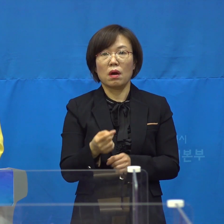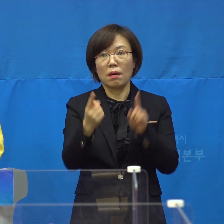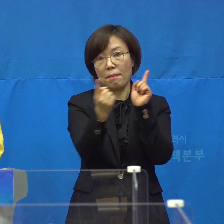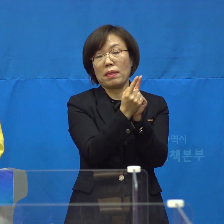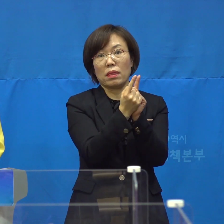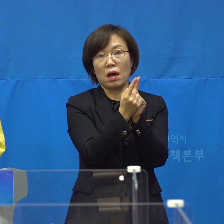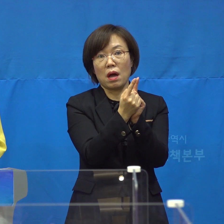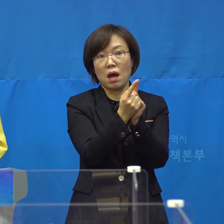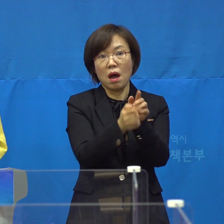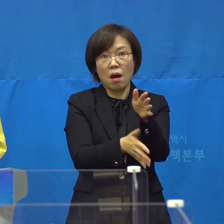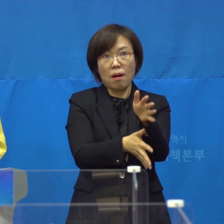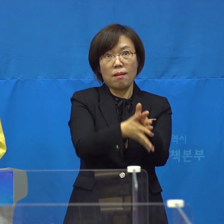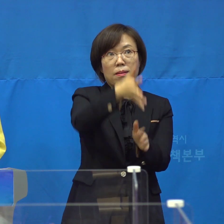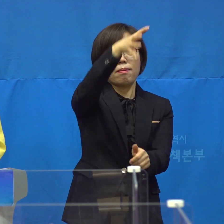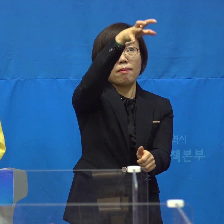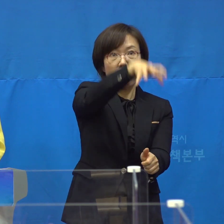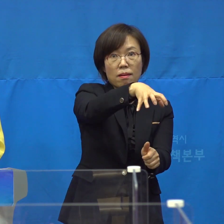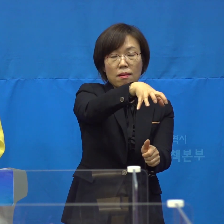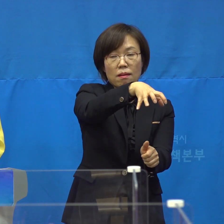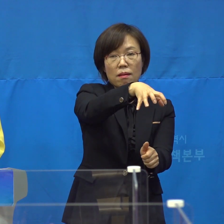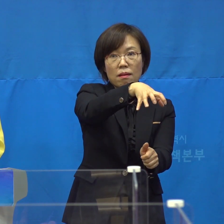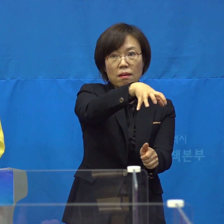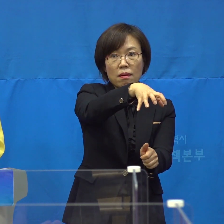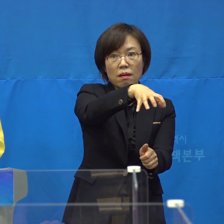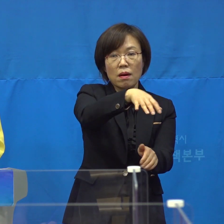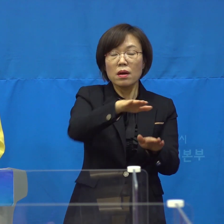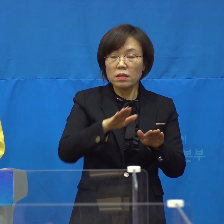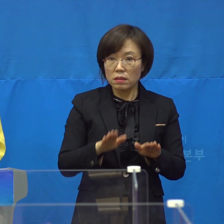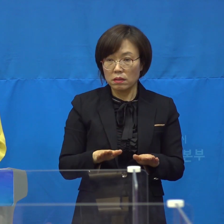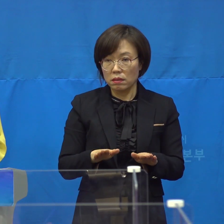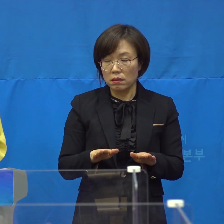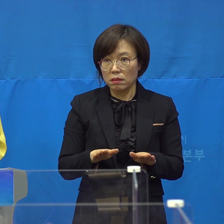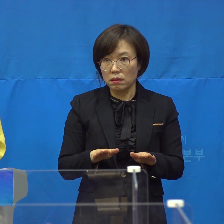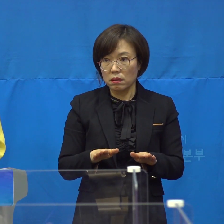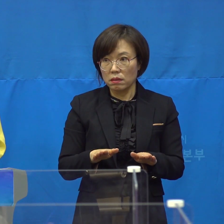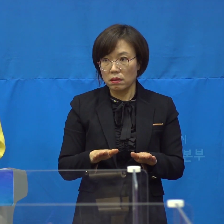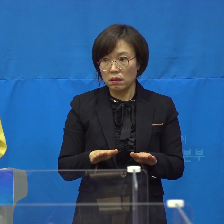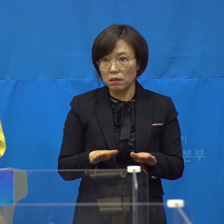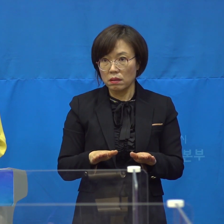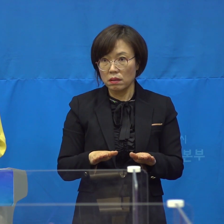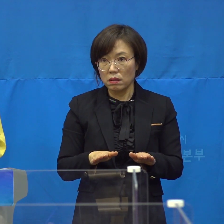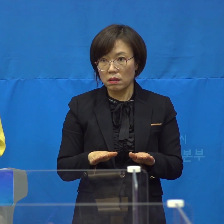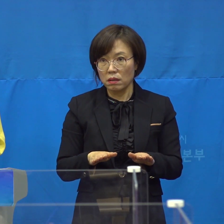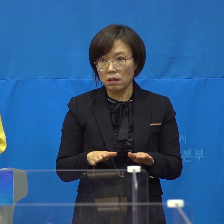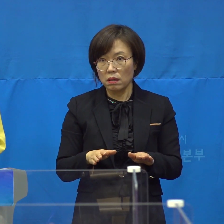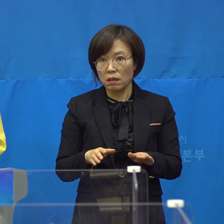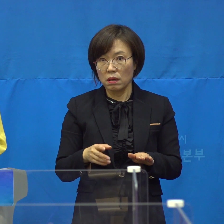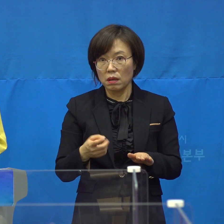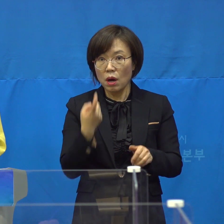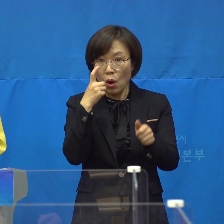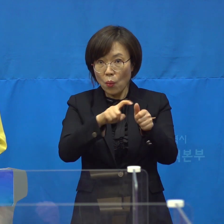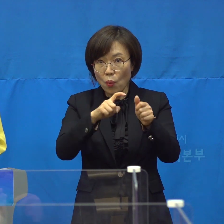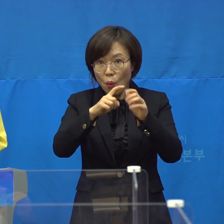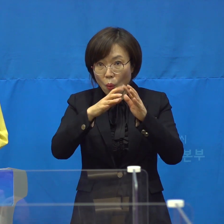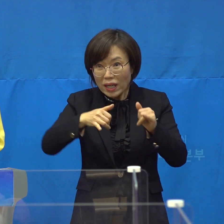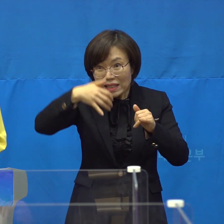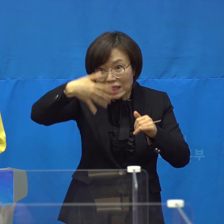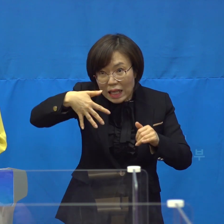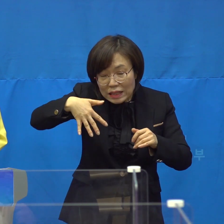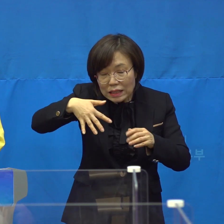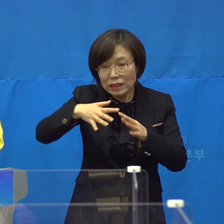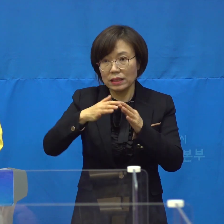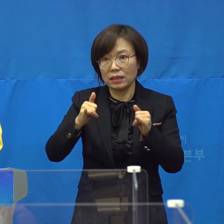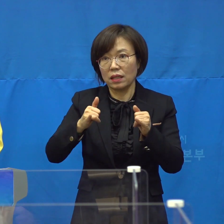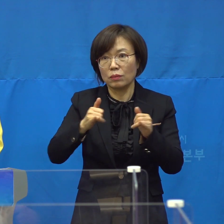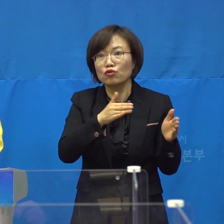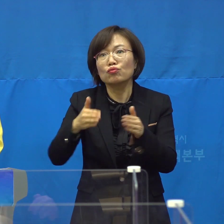나니까 코호트를 하기는 했는데 최소한 거기에 있는 이제 그 비확진자들을 옮길 수 있는 조치가